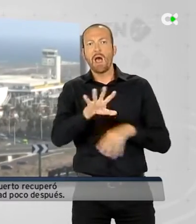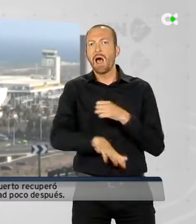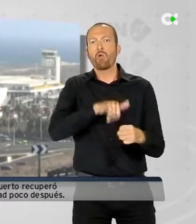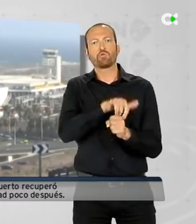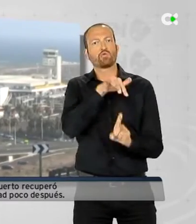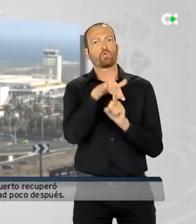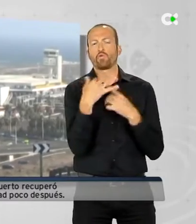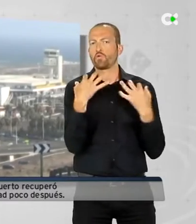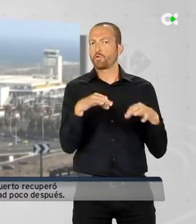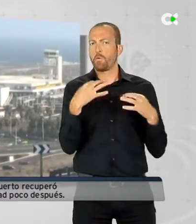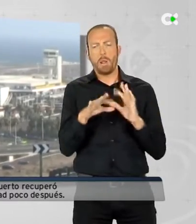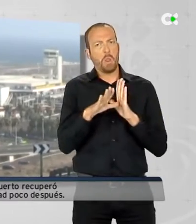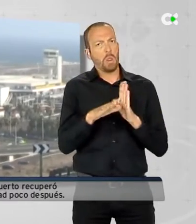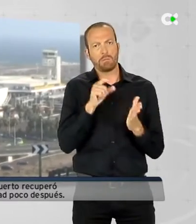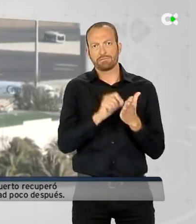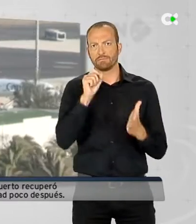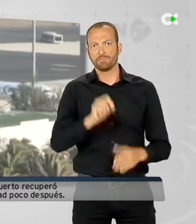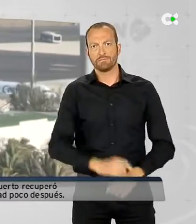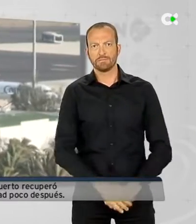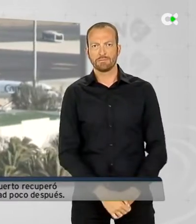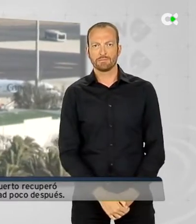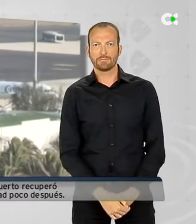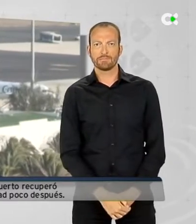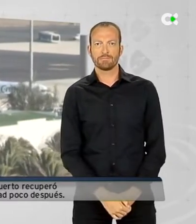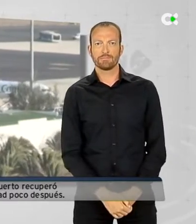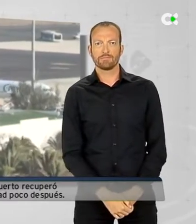aeropuerto recuperó la normalidad poco después.